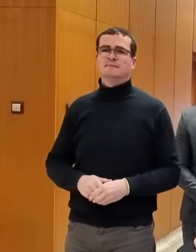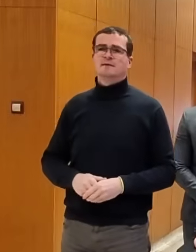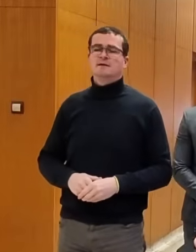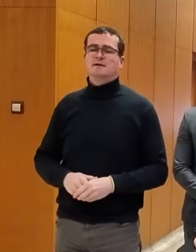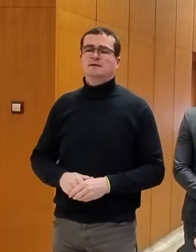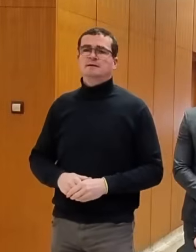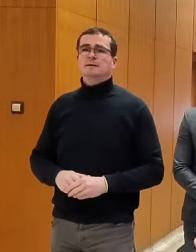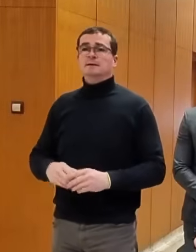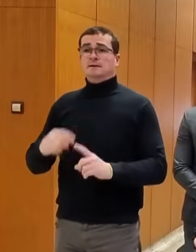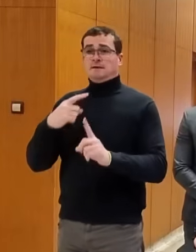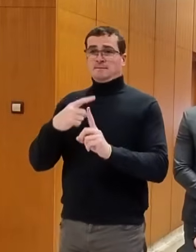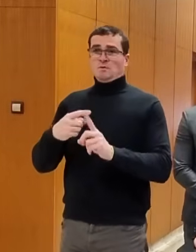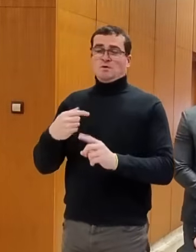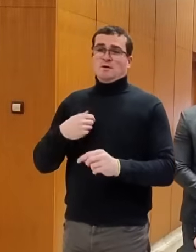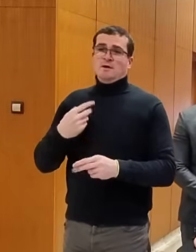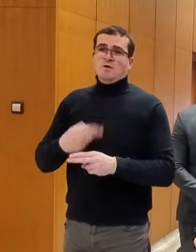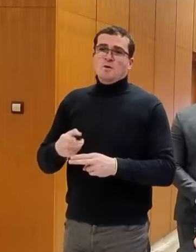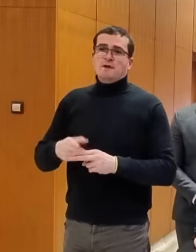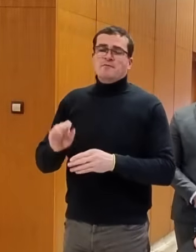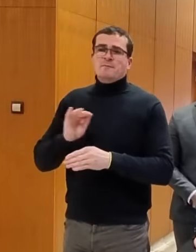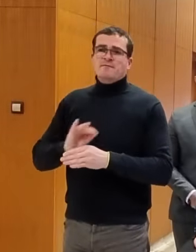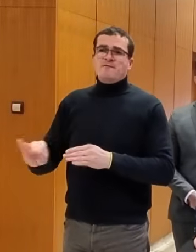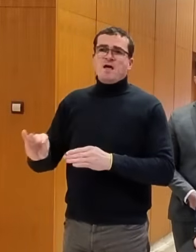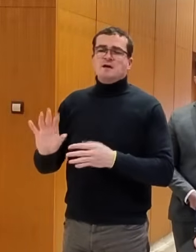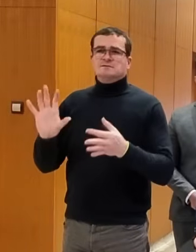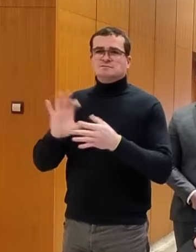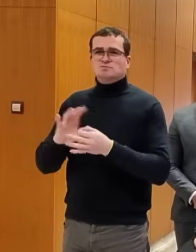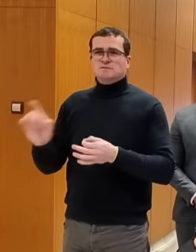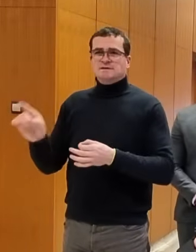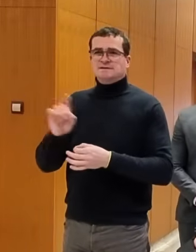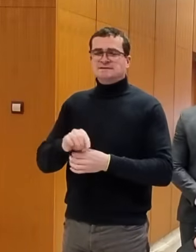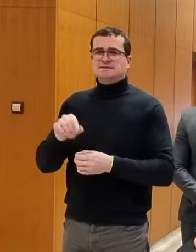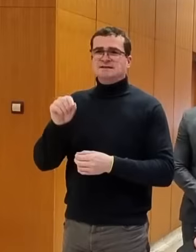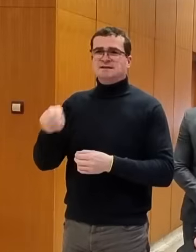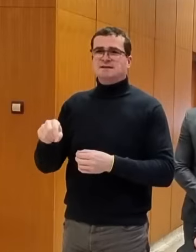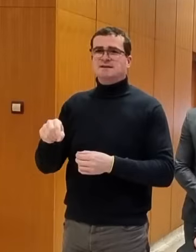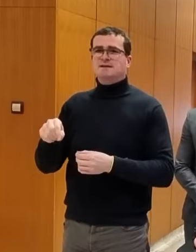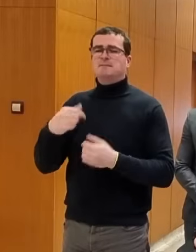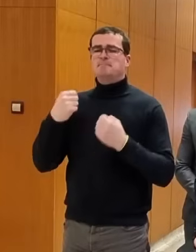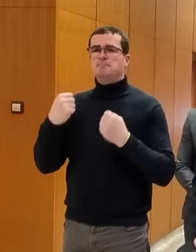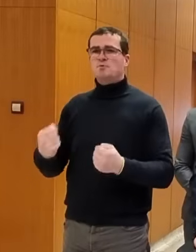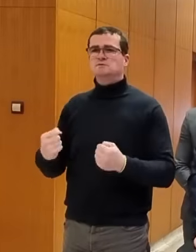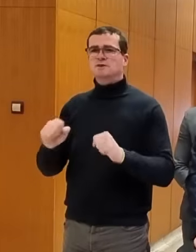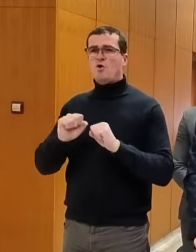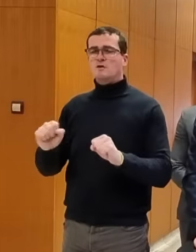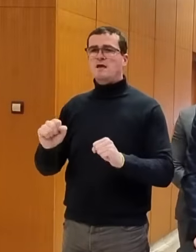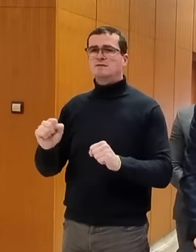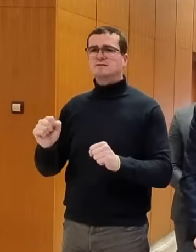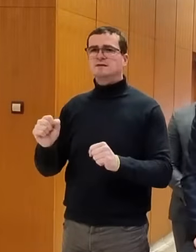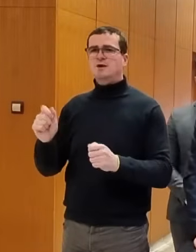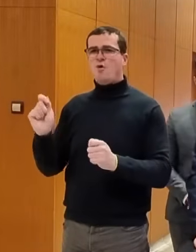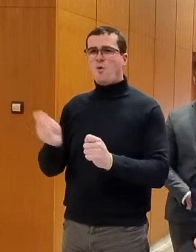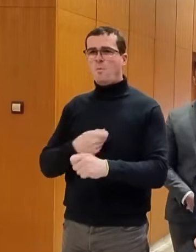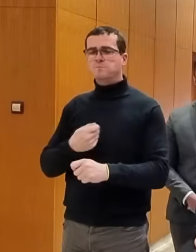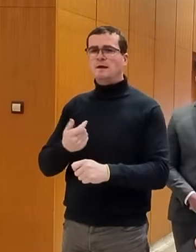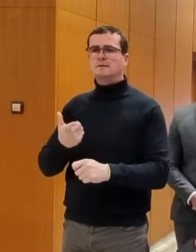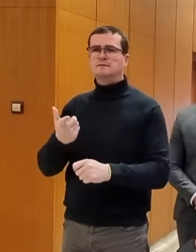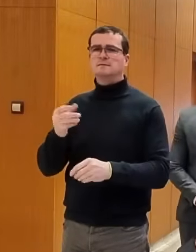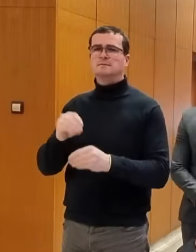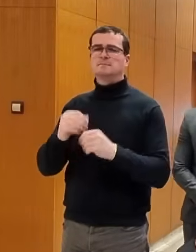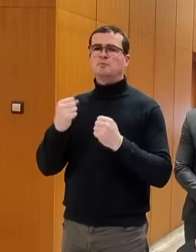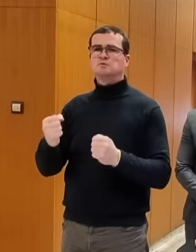Okrem toho upravujeme osobitne nadväznosti na infringementy, posilenie ochrany obetí, posilenie